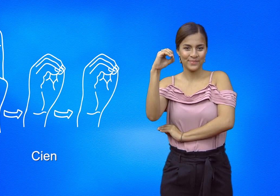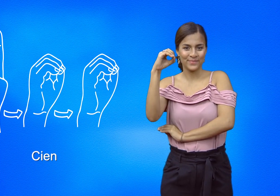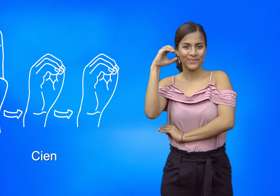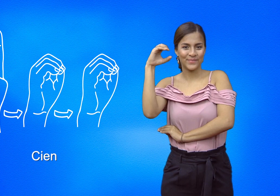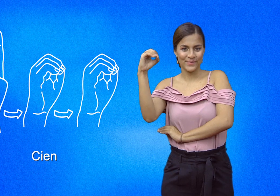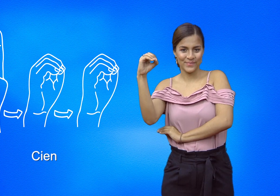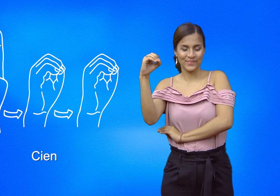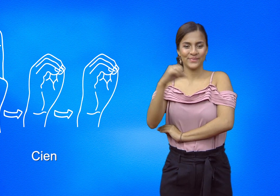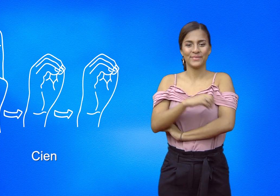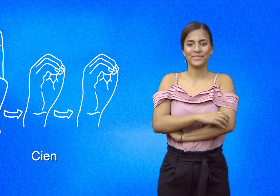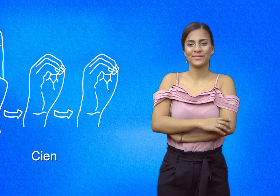100